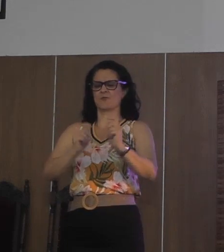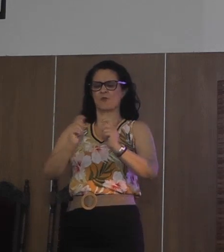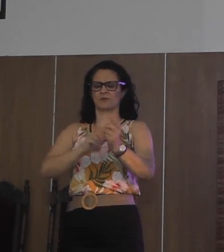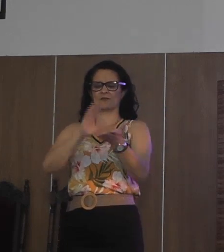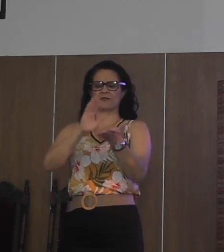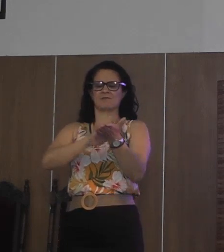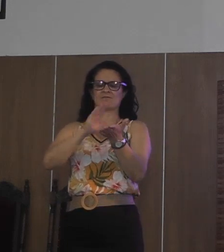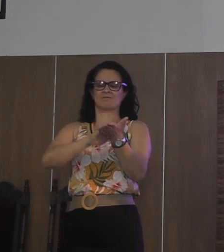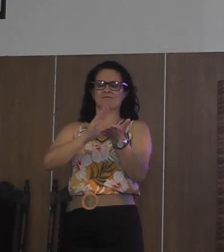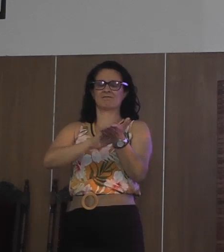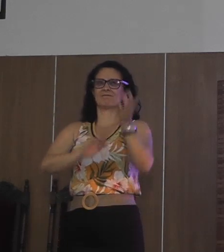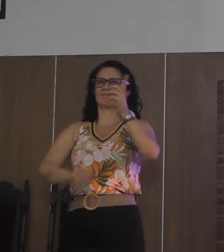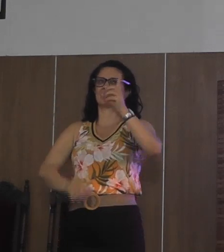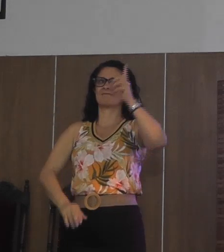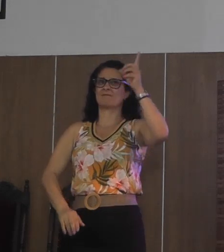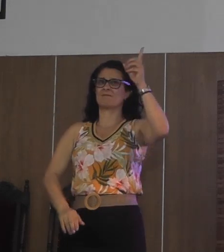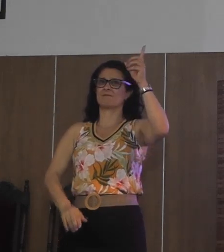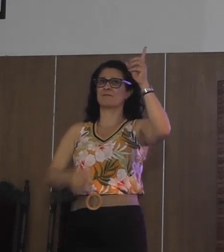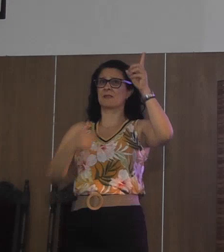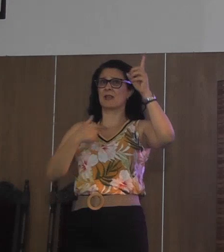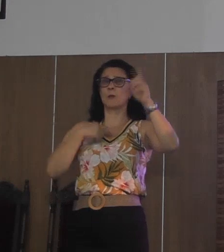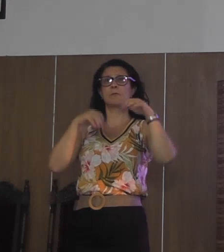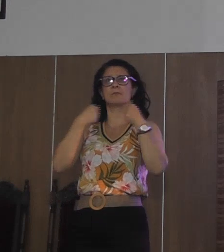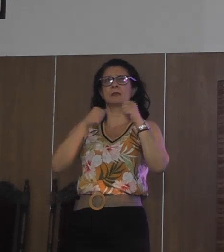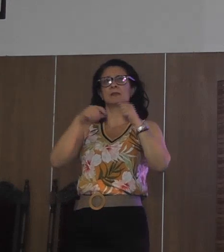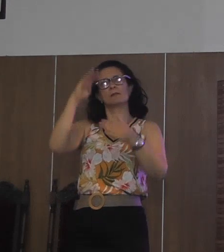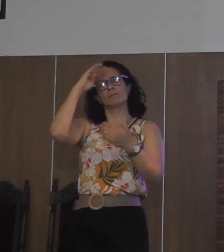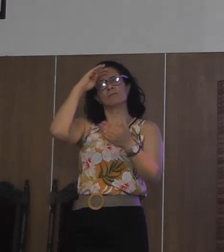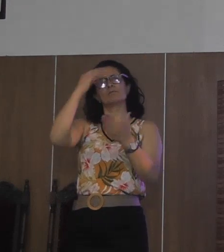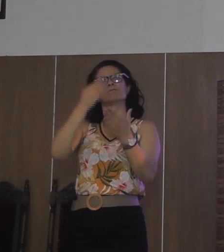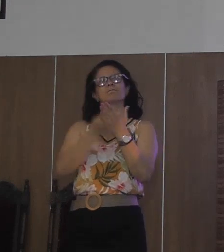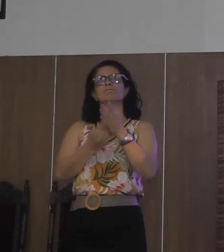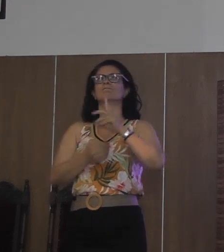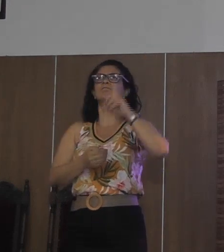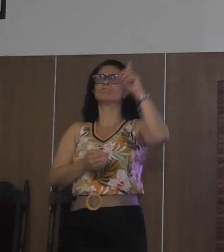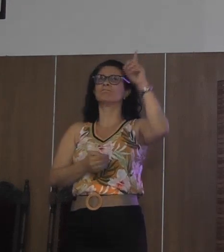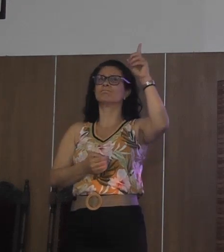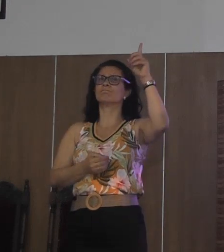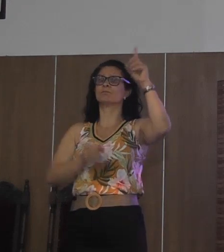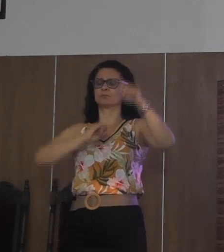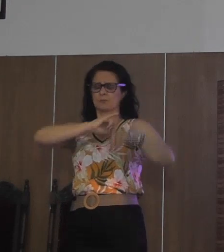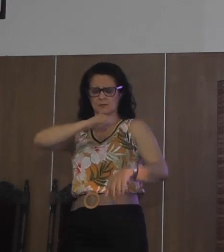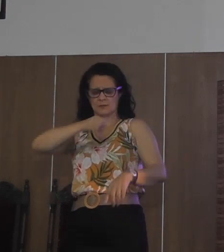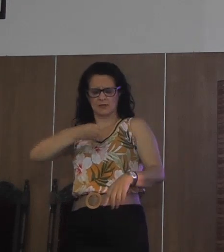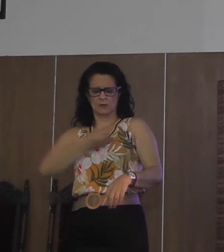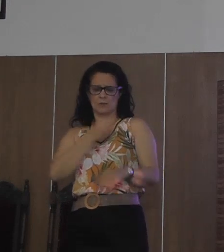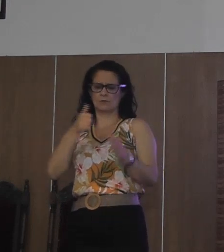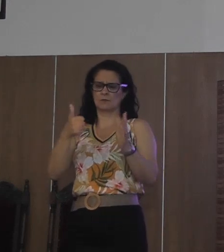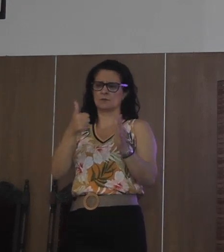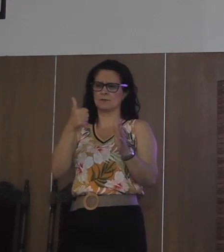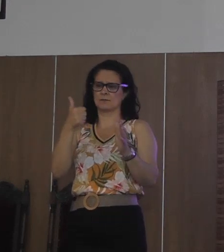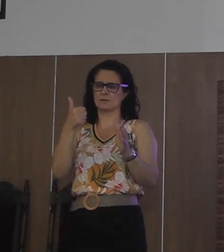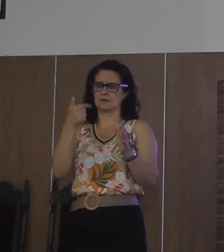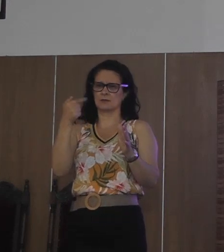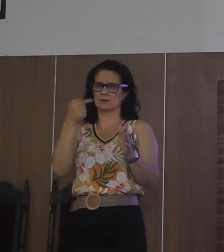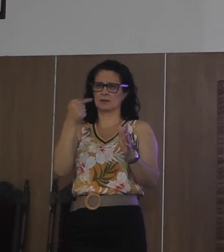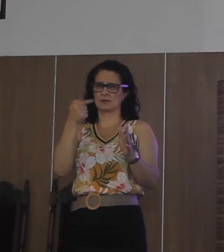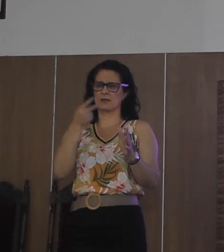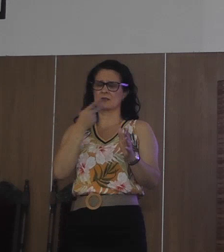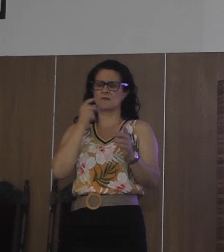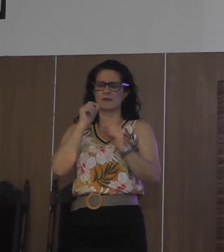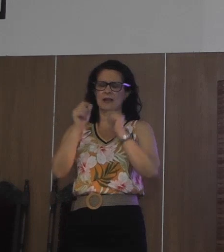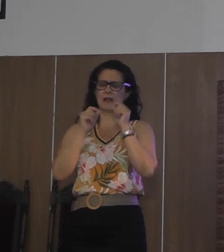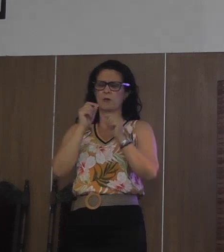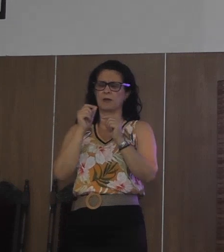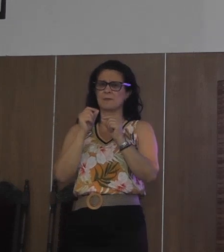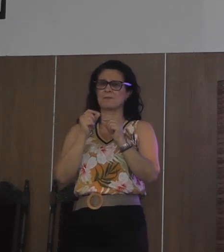simplesmente andando por esse mundo, perambulando. João 17, Pai, eu não peço que o Senhor tire eles do mundo. Não é